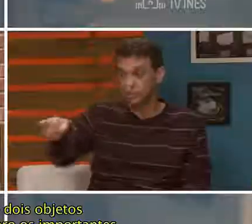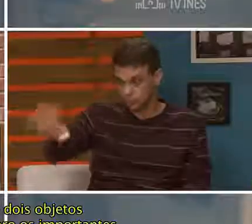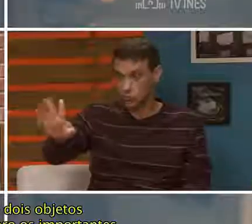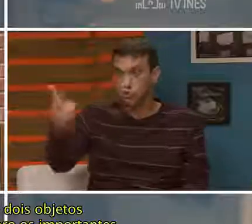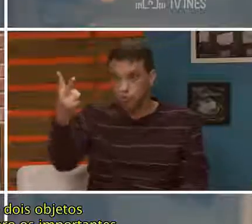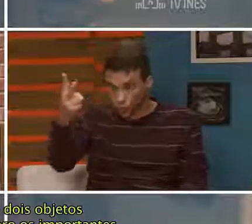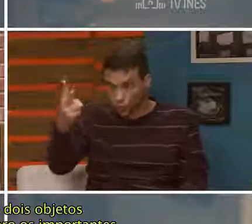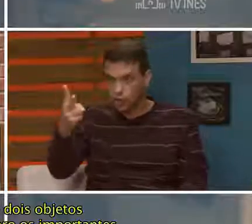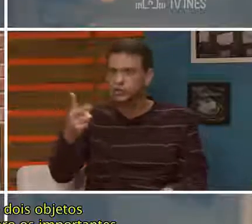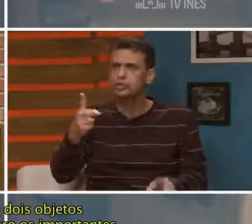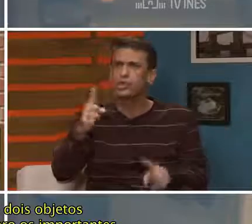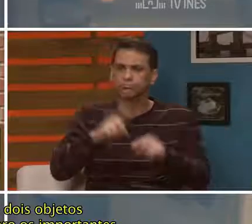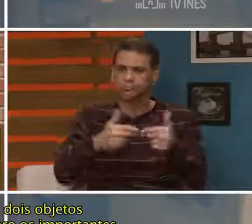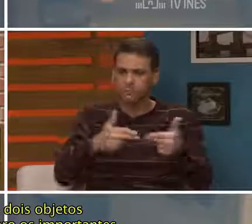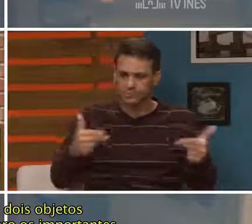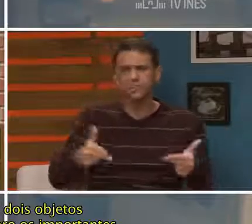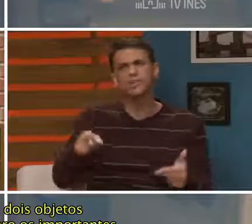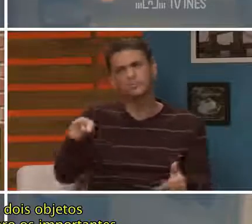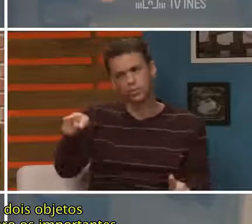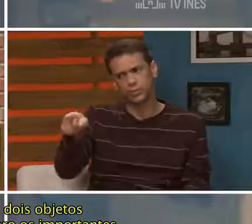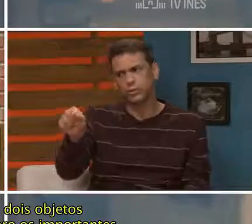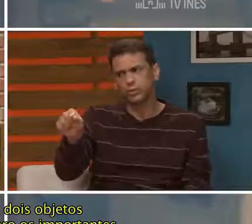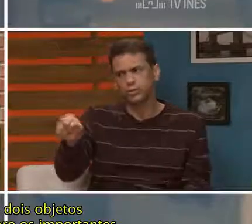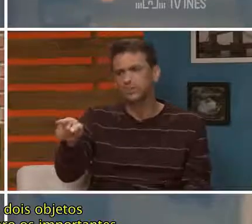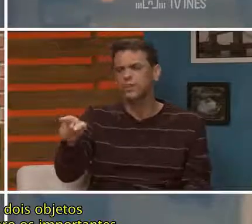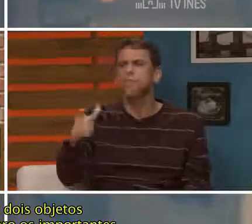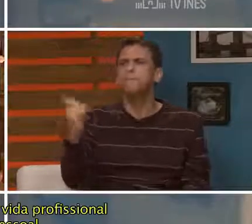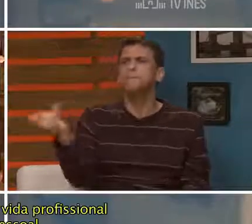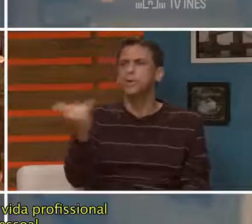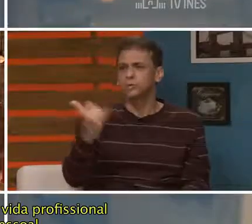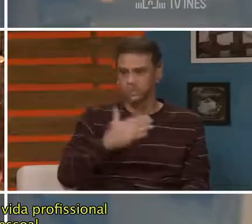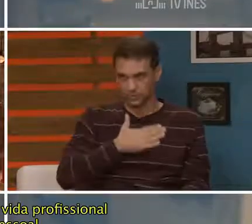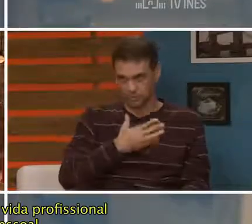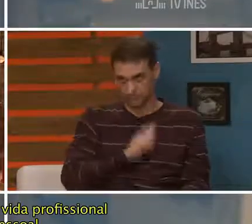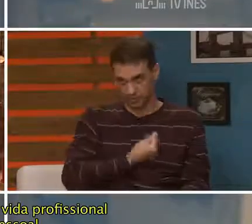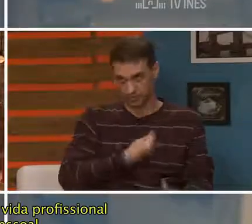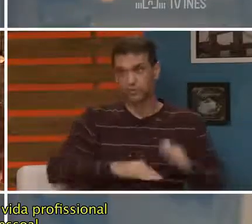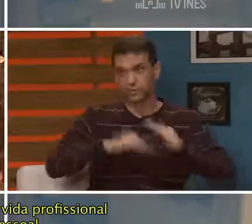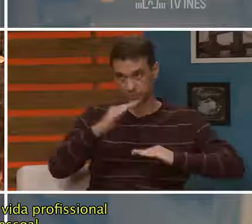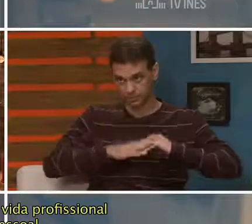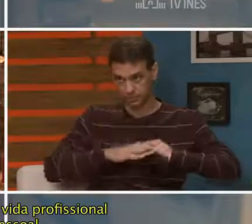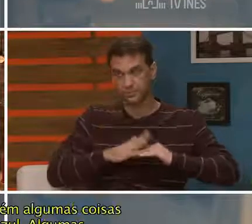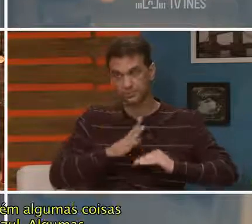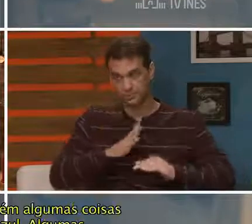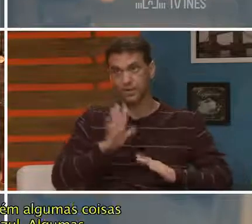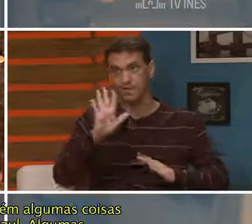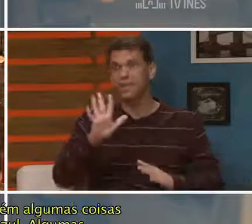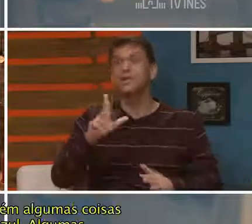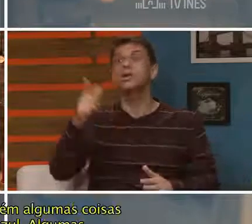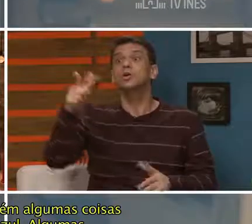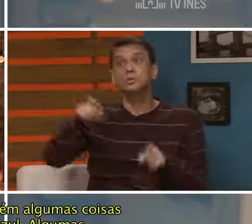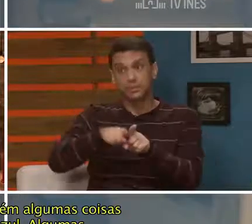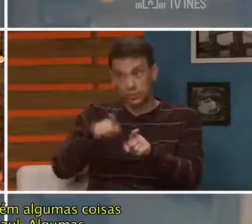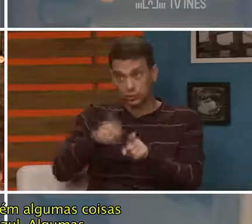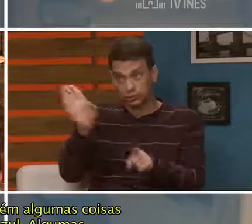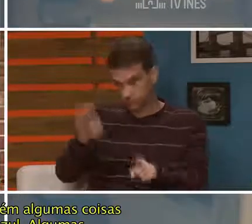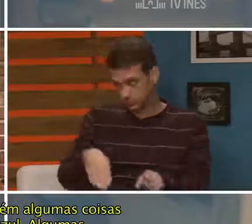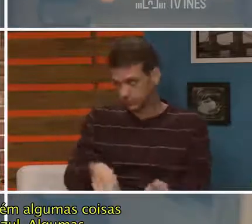Esses são 2 objetos que eu considero os importantes para a minha vida profissional e pessoal. Eu trouxe